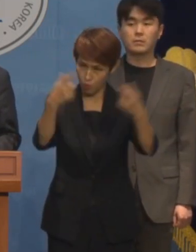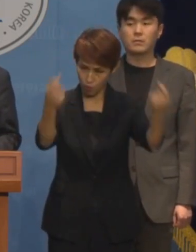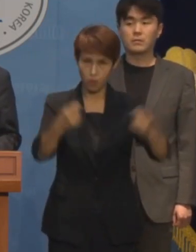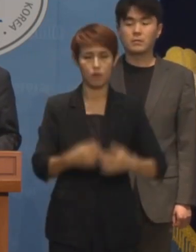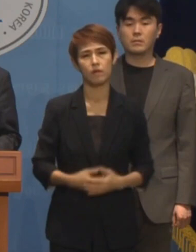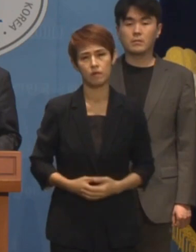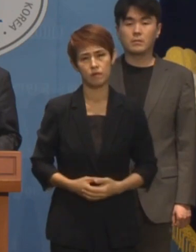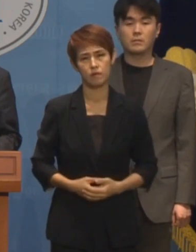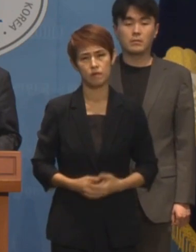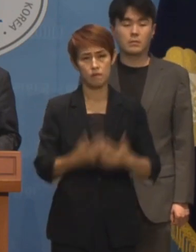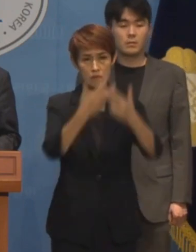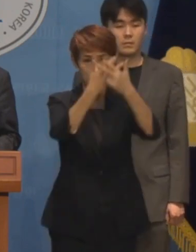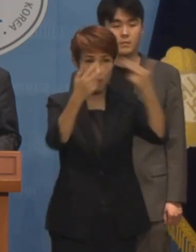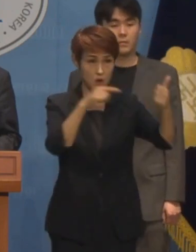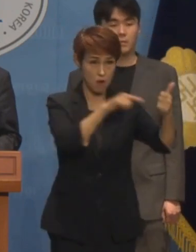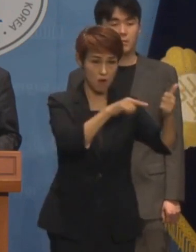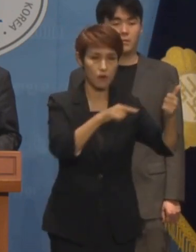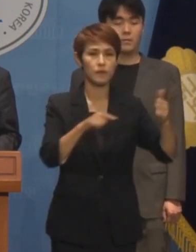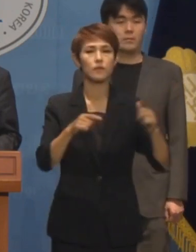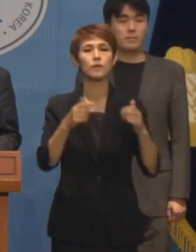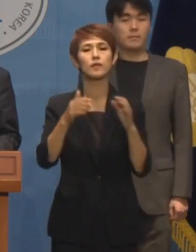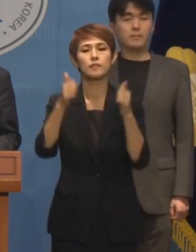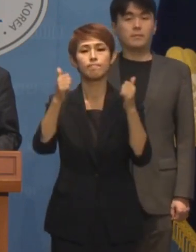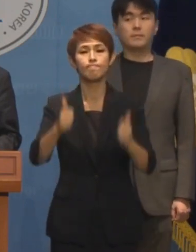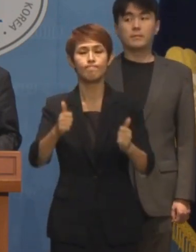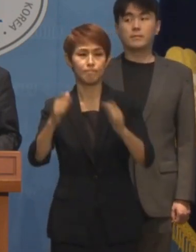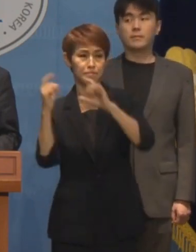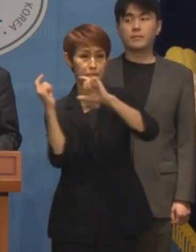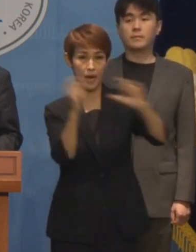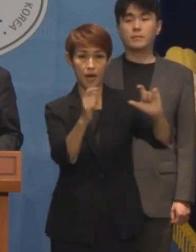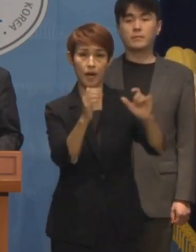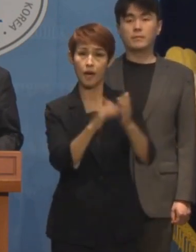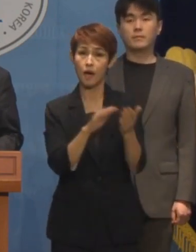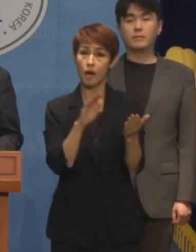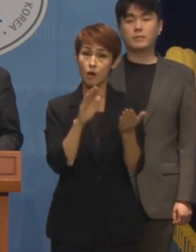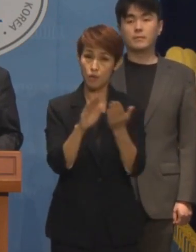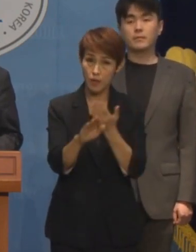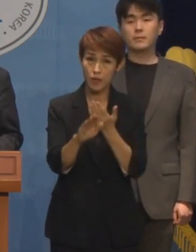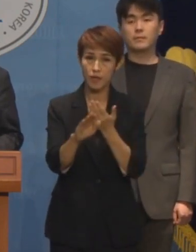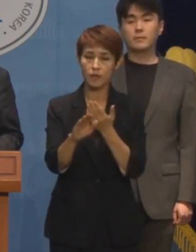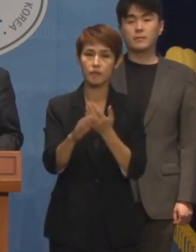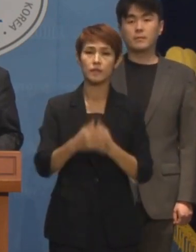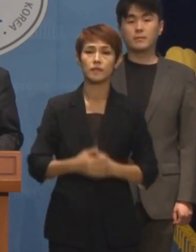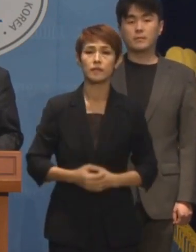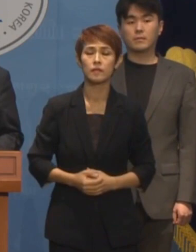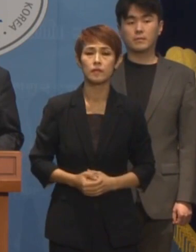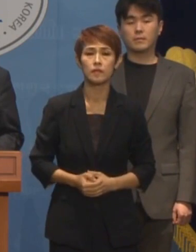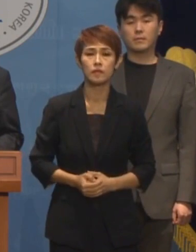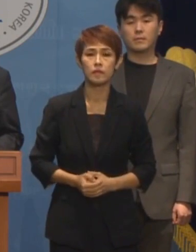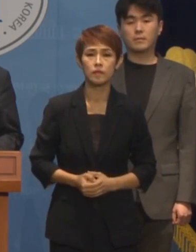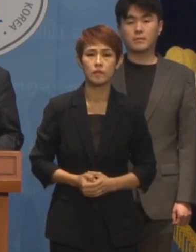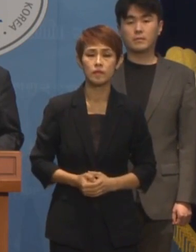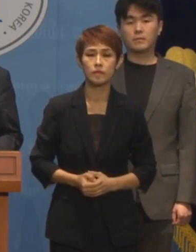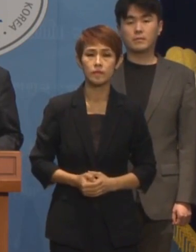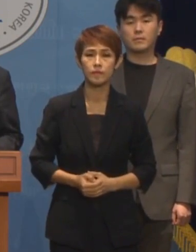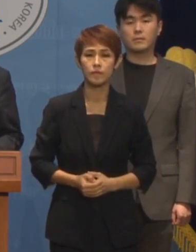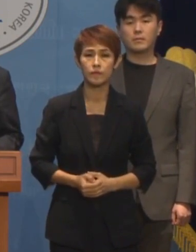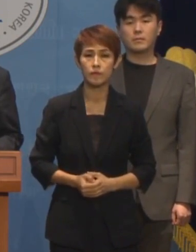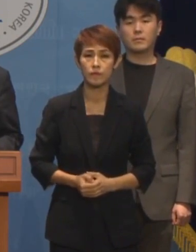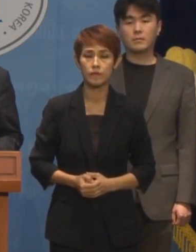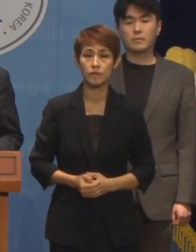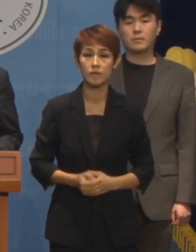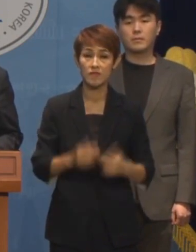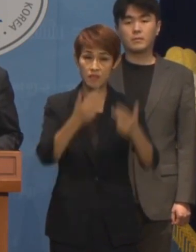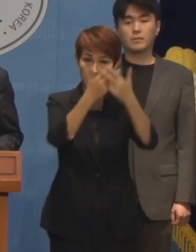이재명 피고에 대한 결심 공판 이후 선고를 앞두고 이재명